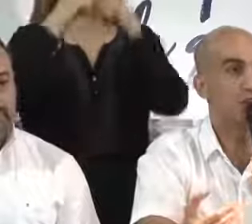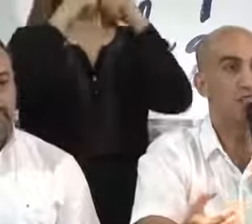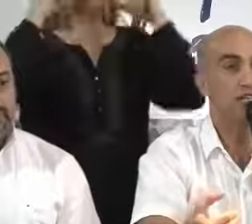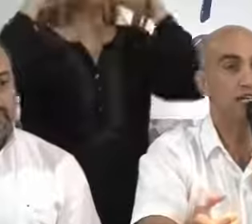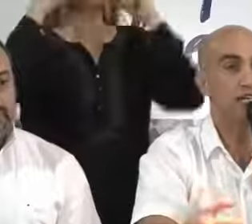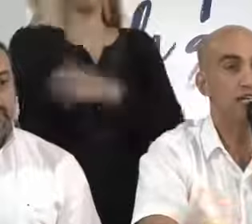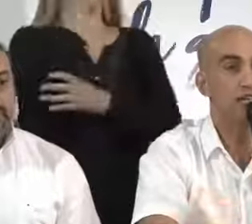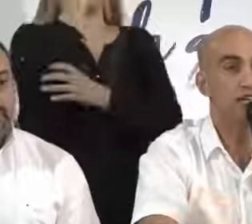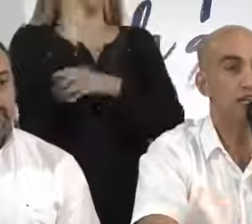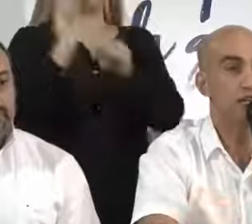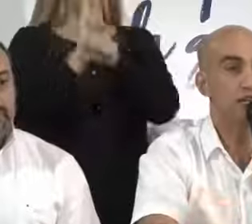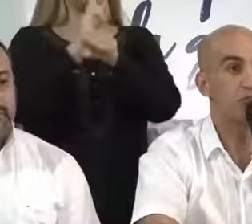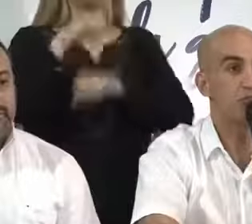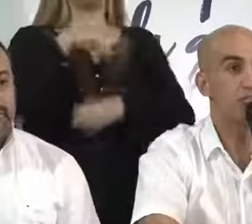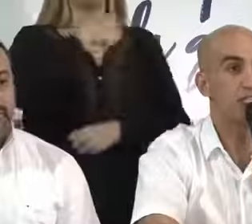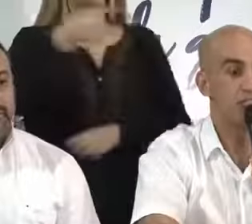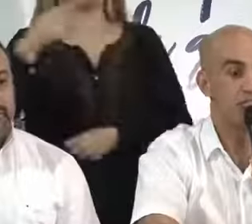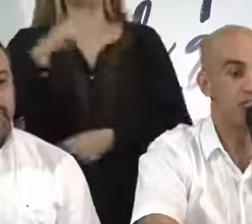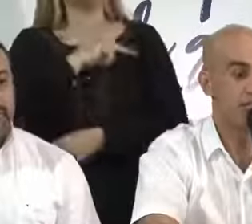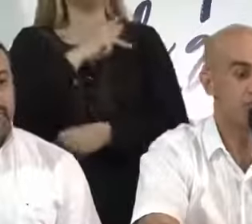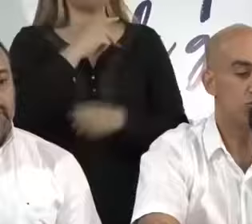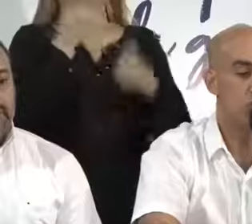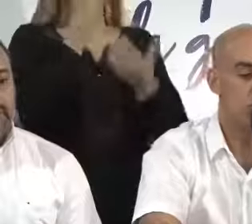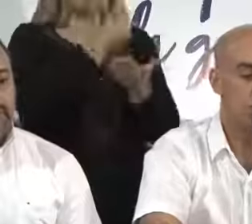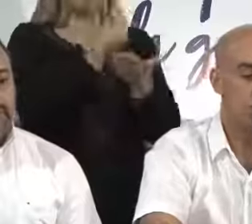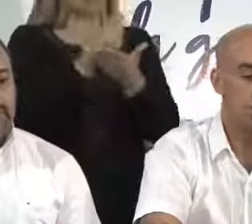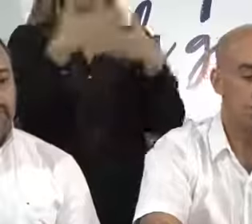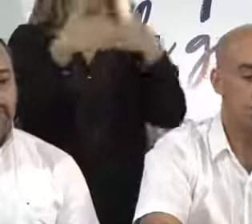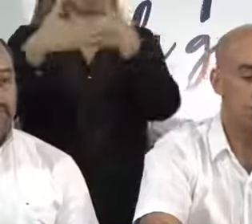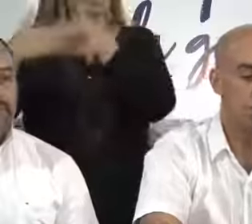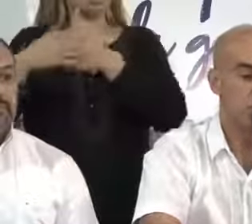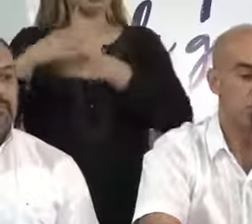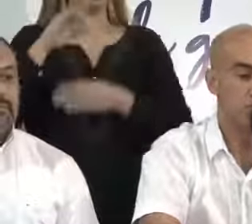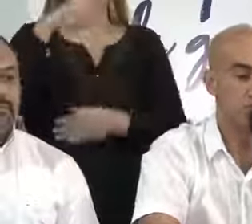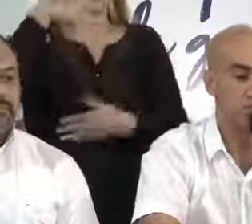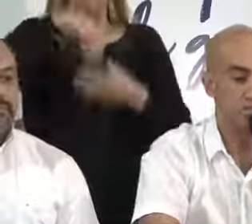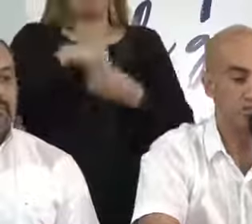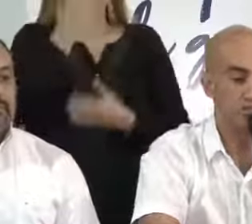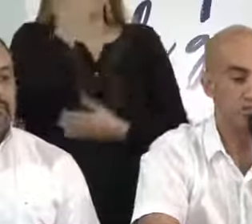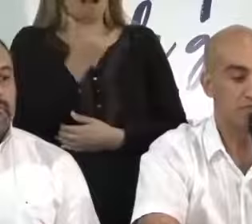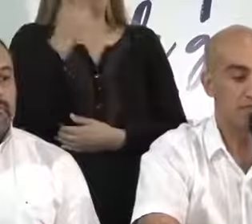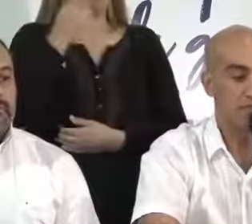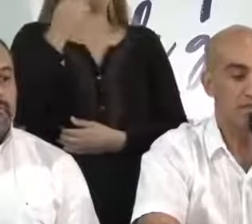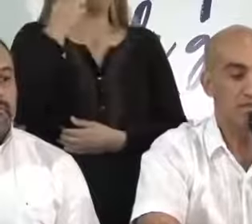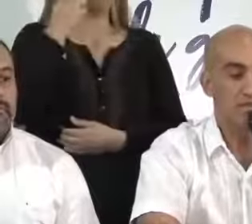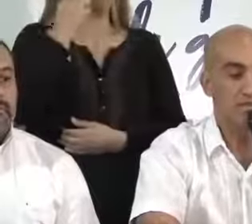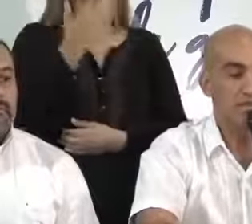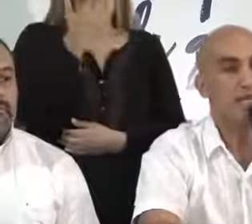resto de aquellas personas que tienen algún síntoma respiratorio, como hemos mencionado, ¿verdad?